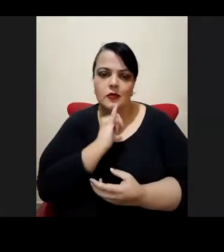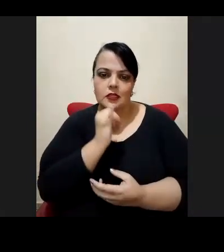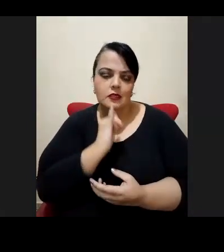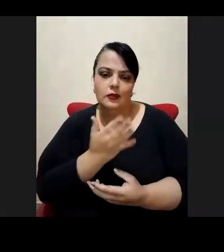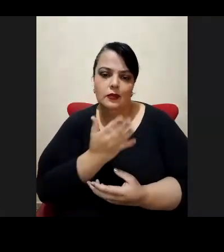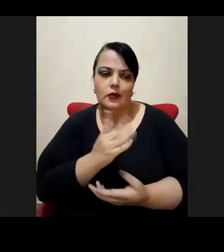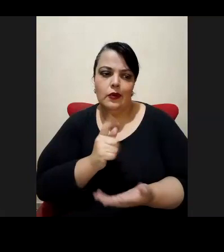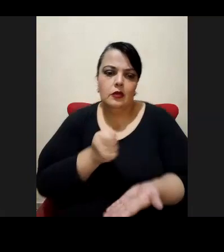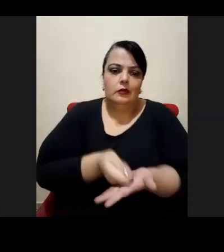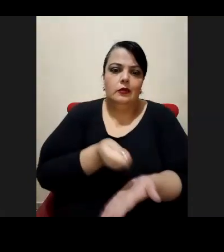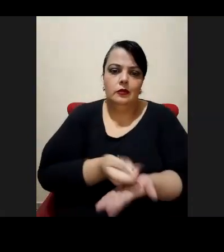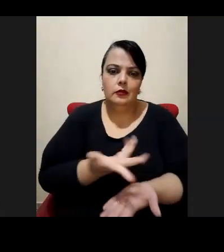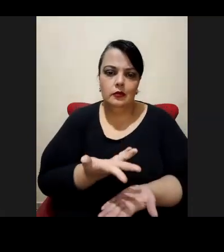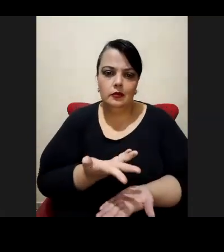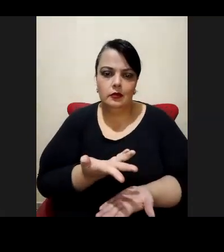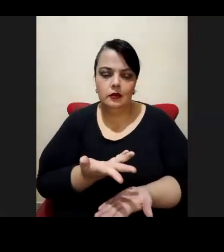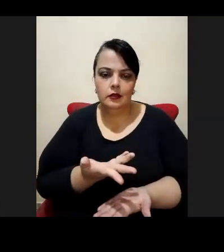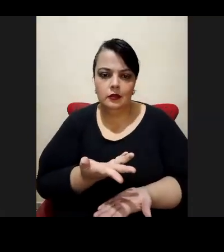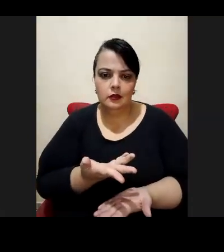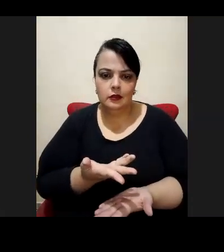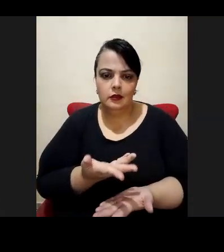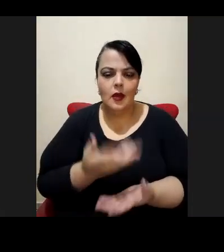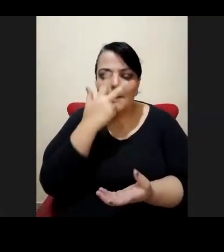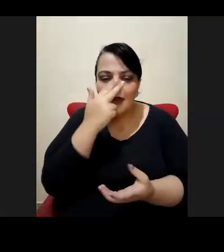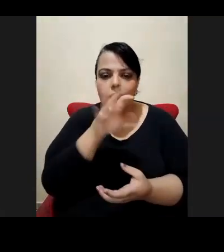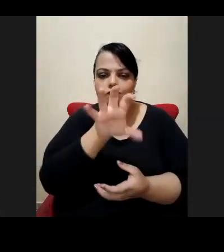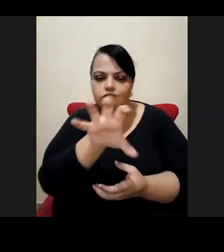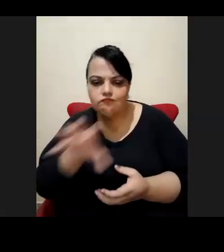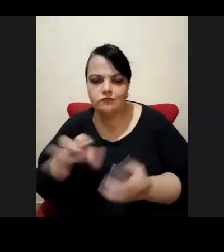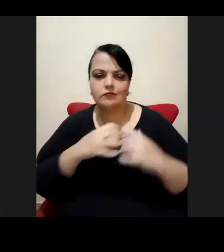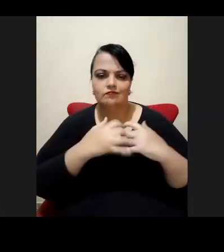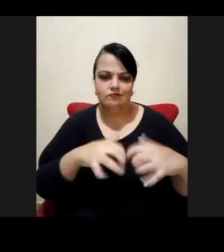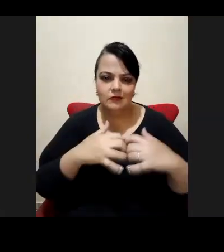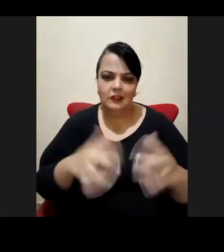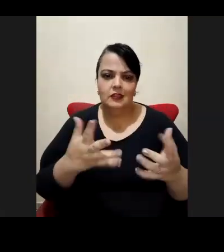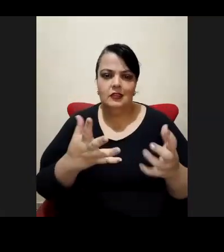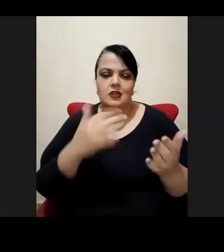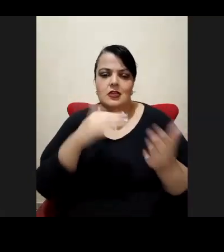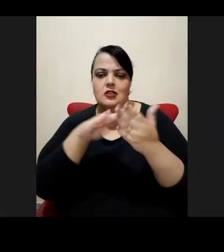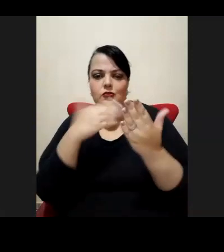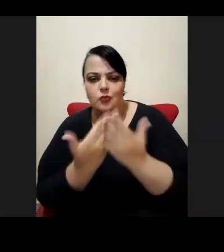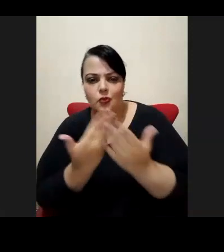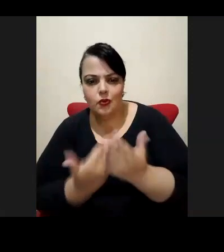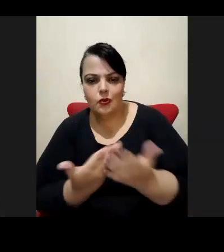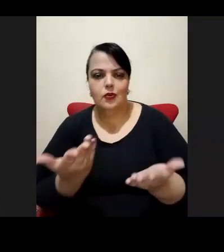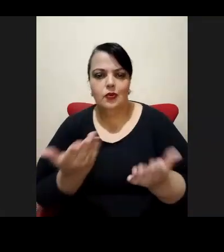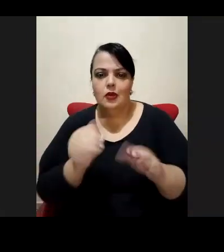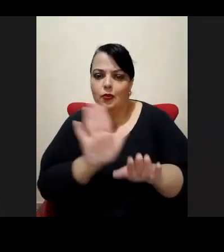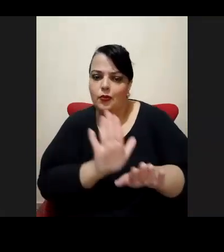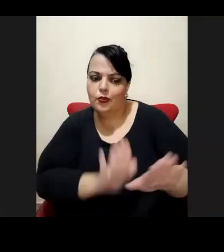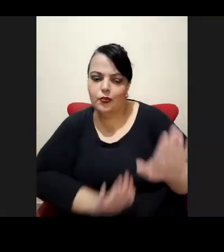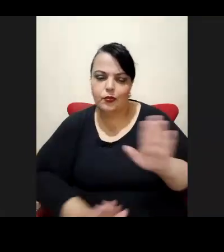exigir, né, desses núcleos formadores, sobretudo da escola, né, um cuidado muito,